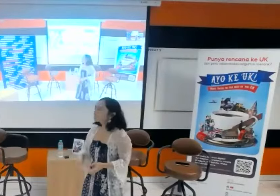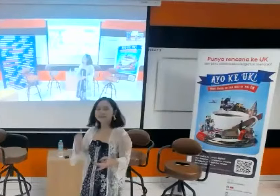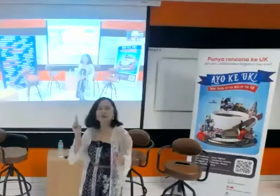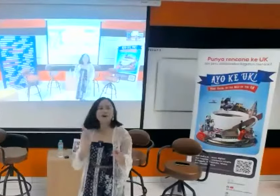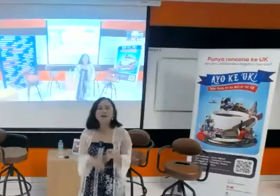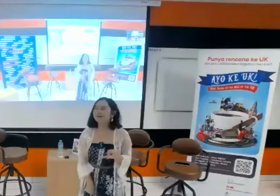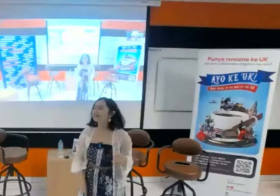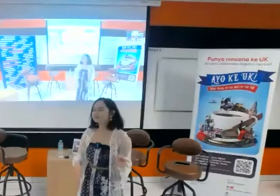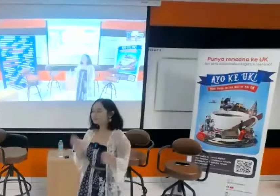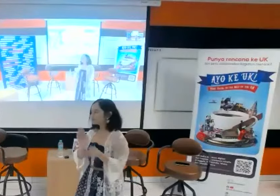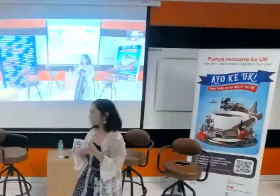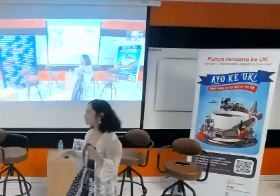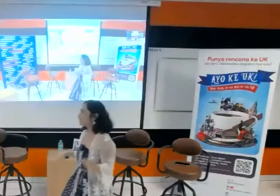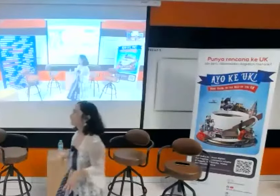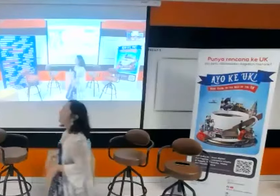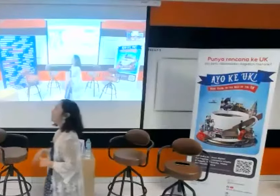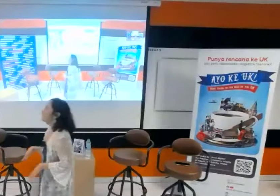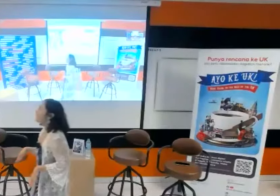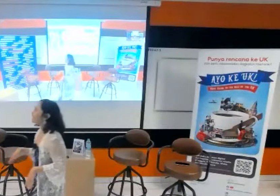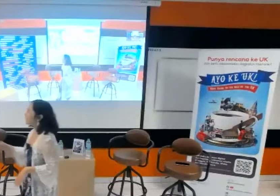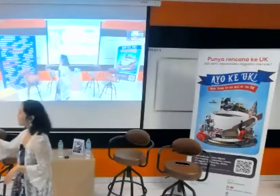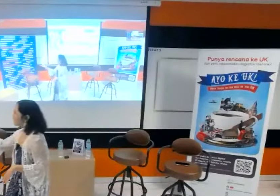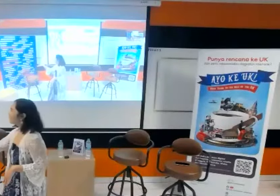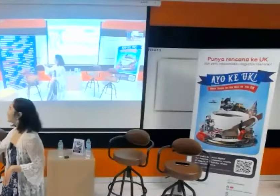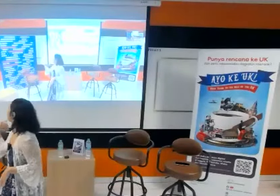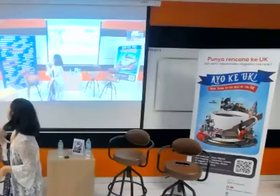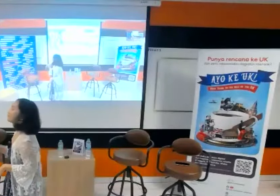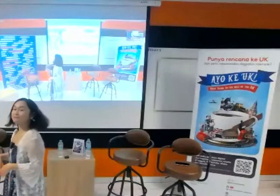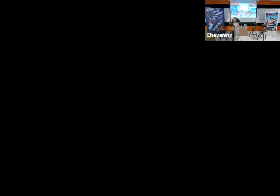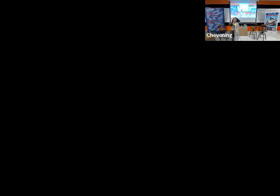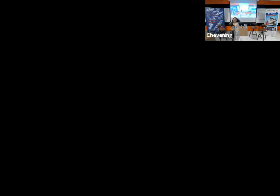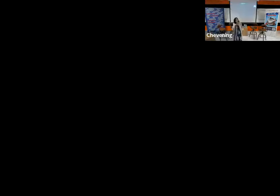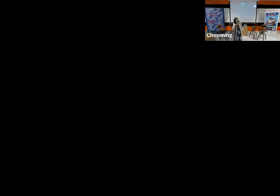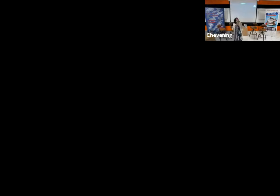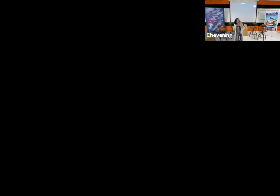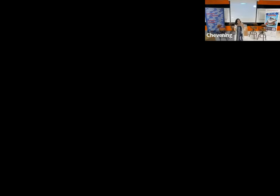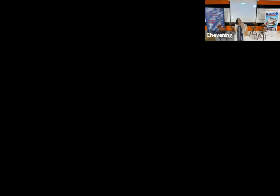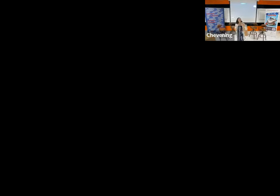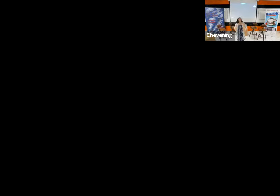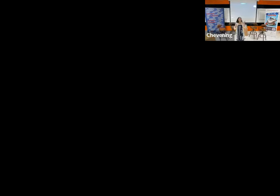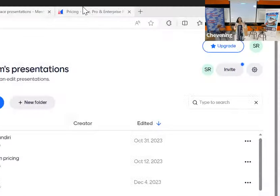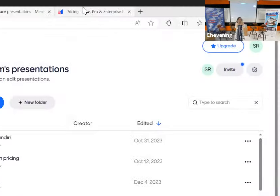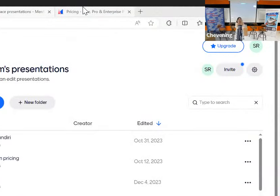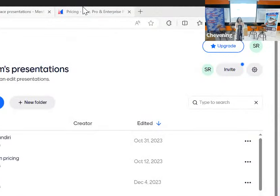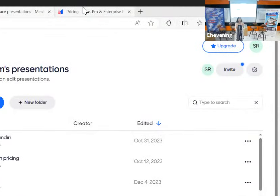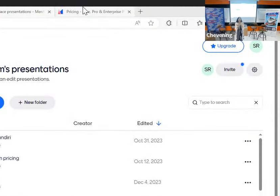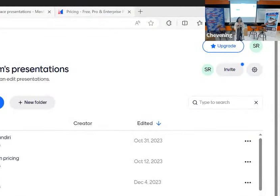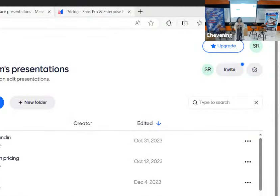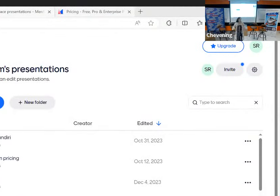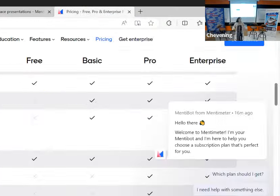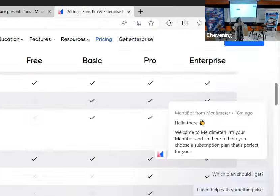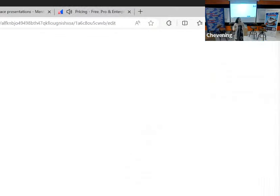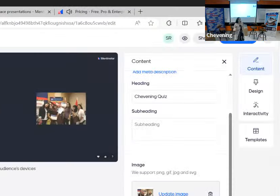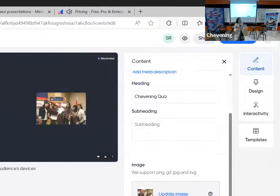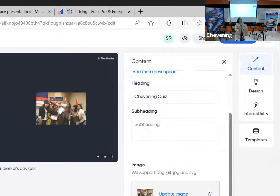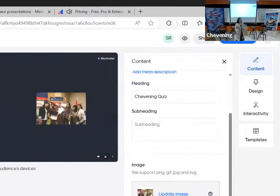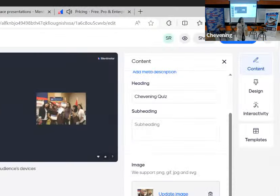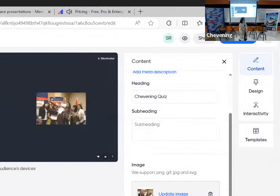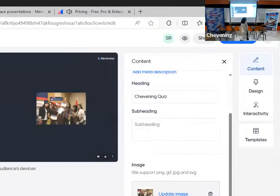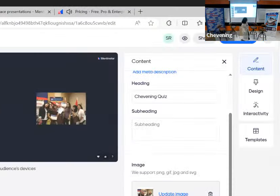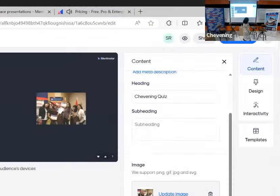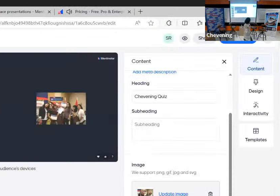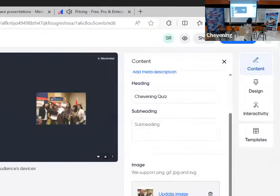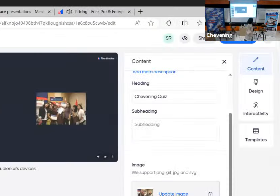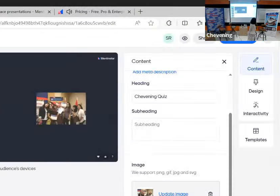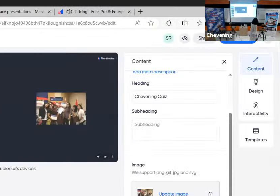dapat mentoring sudahudah deh oke dapat beasiswa Amin ya kan menyala